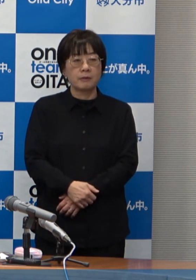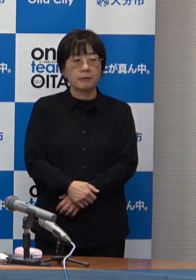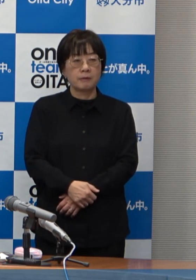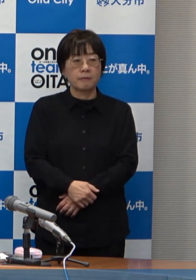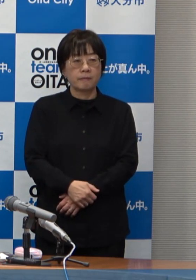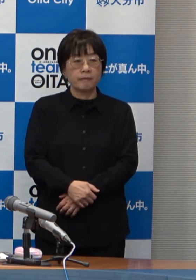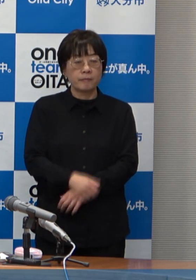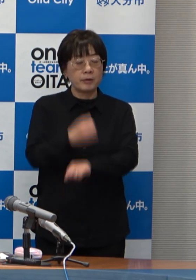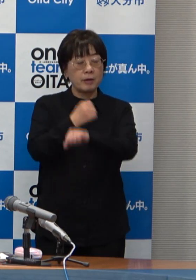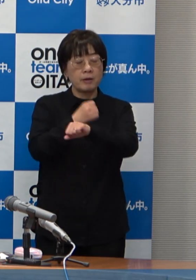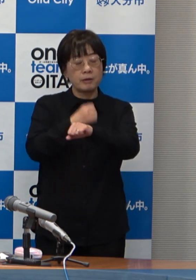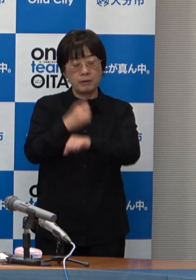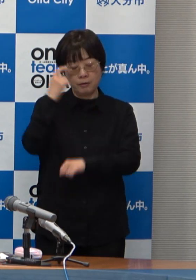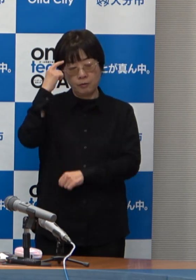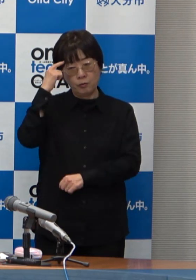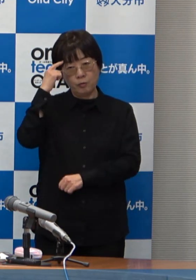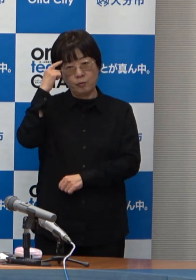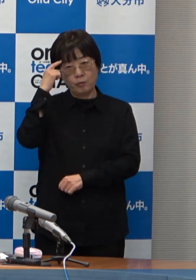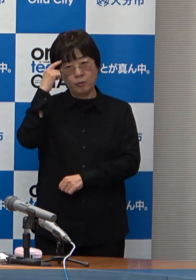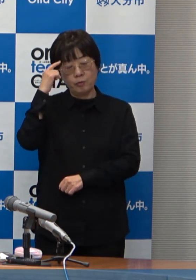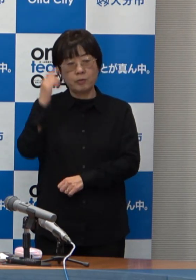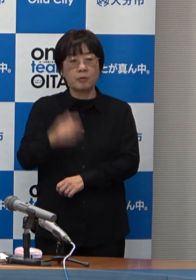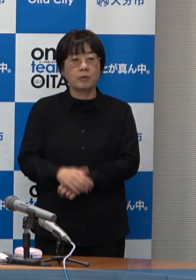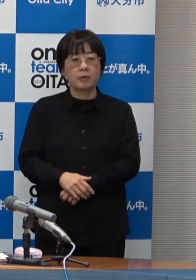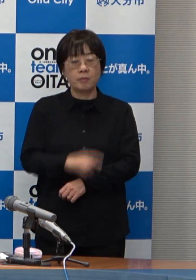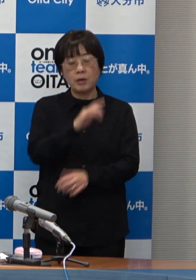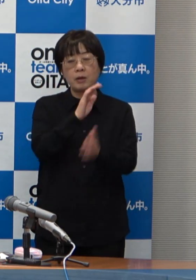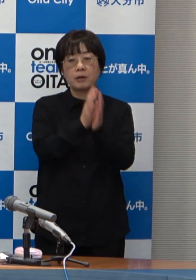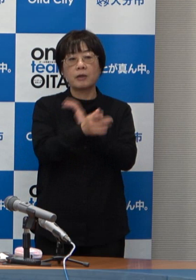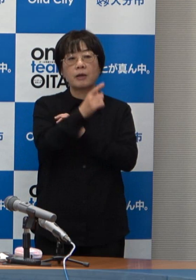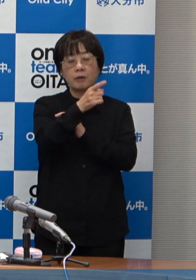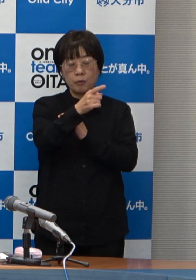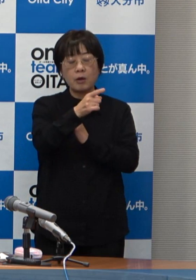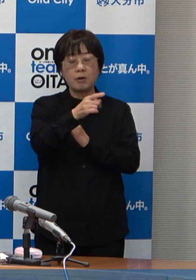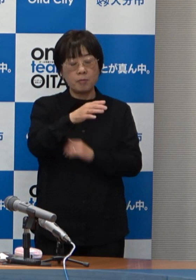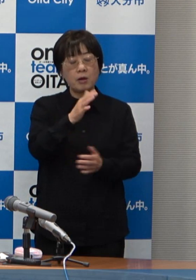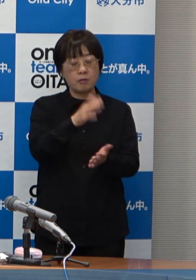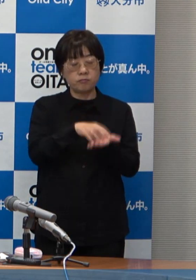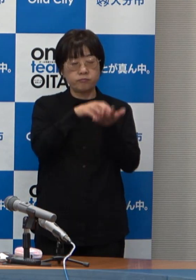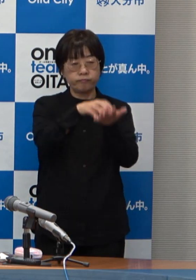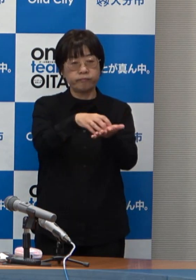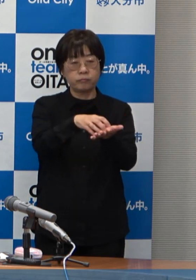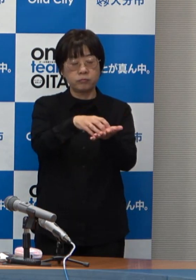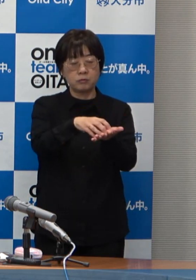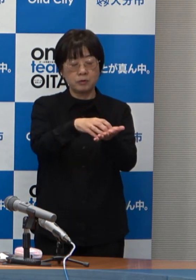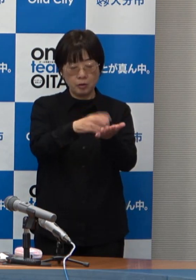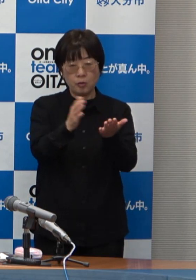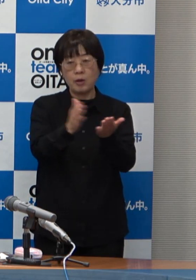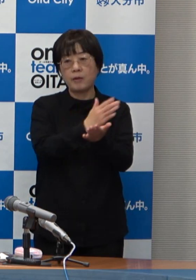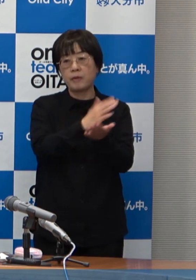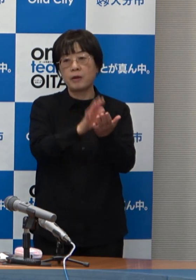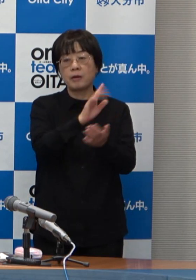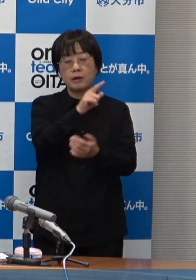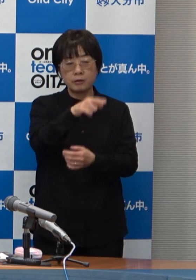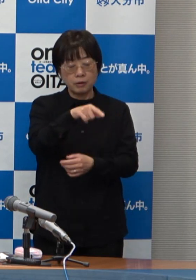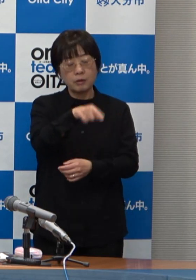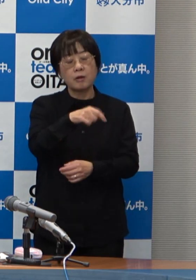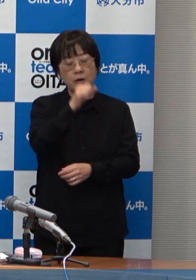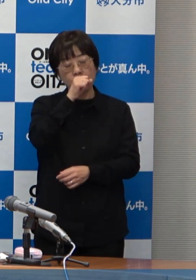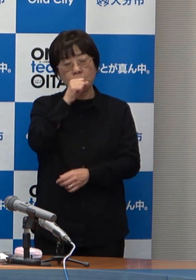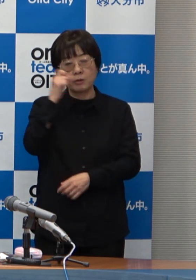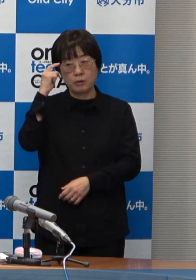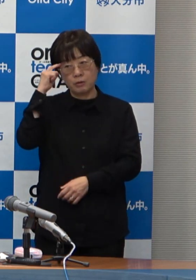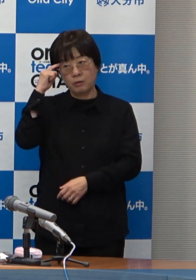感覚は私はありますよでもそれは県はあげるべきだと判断したことなのでま喜ばしい